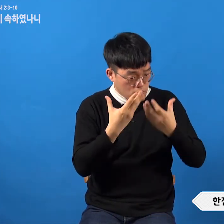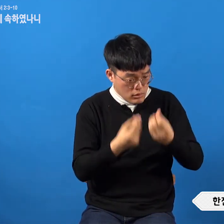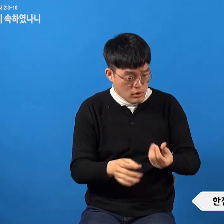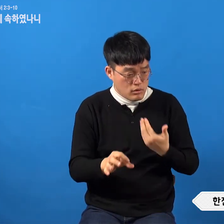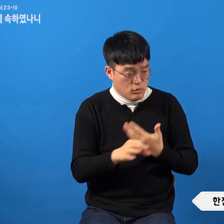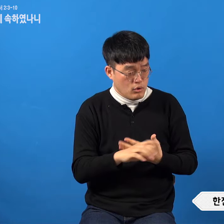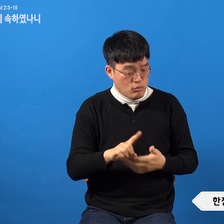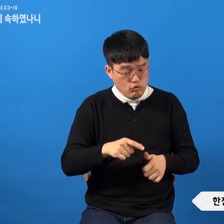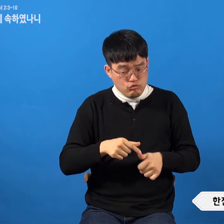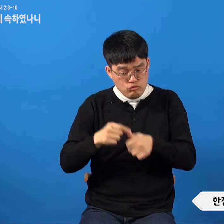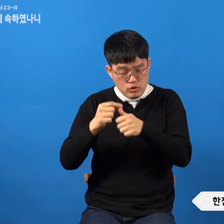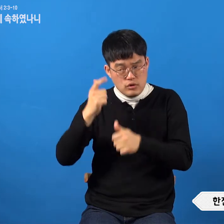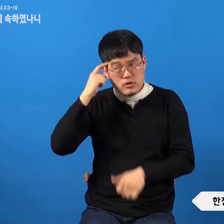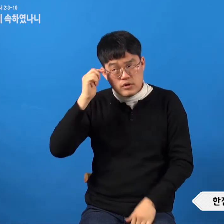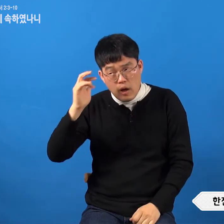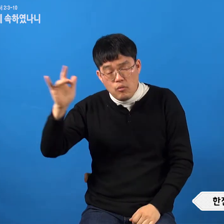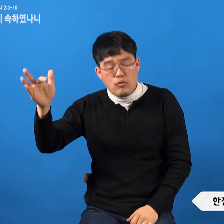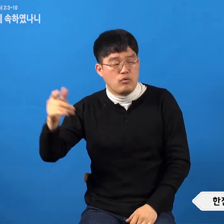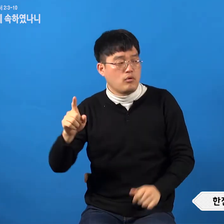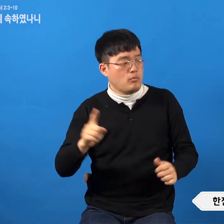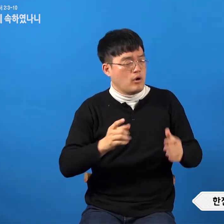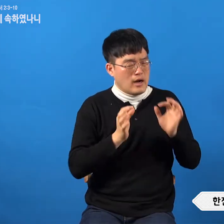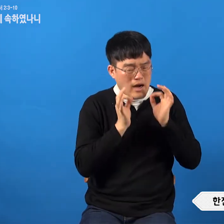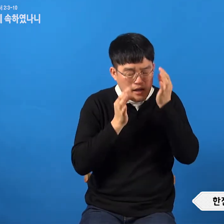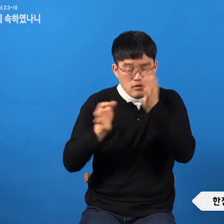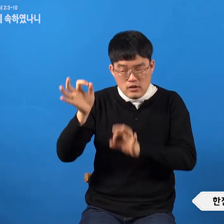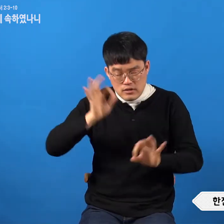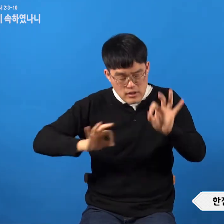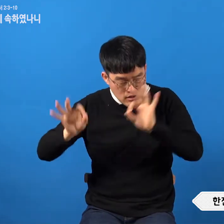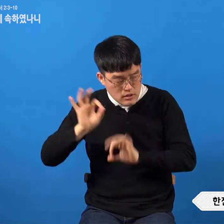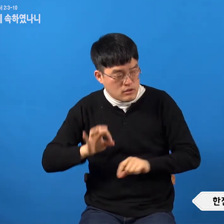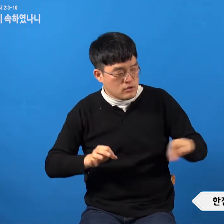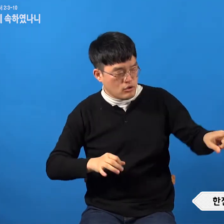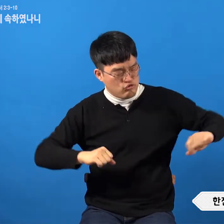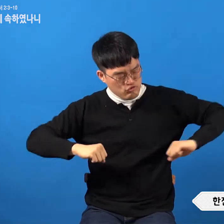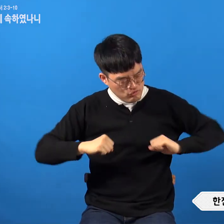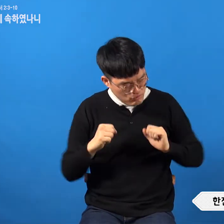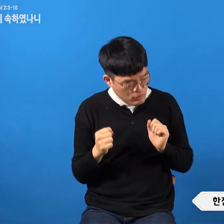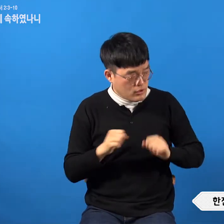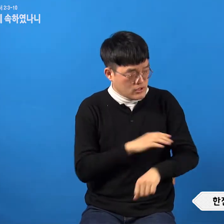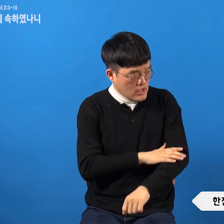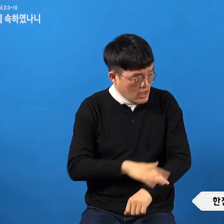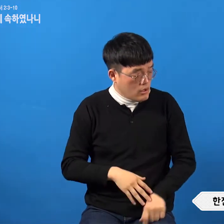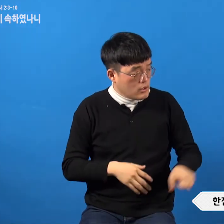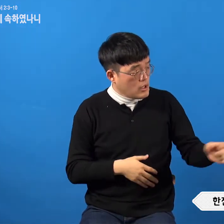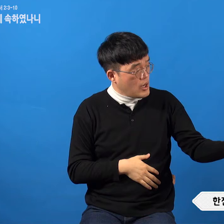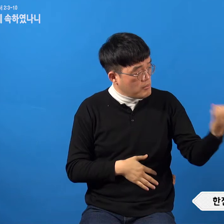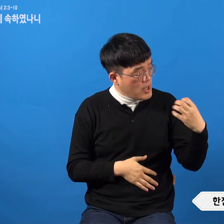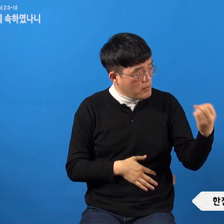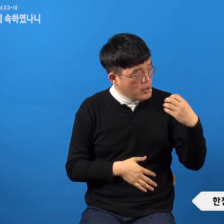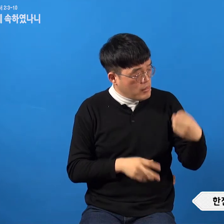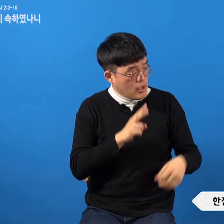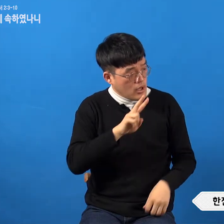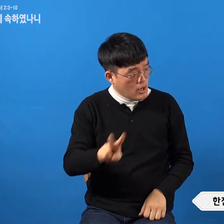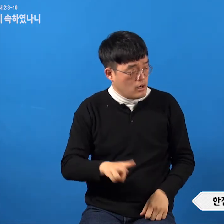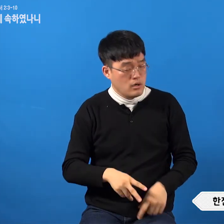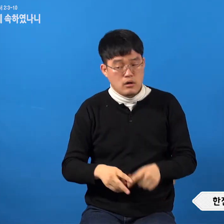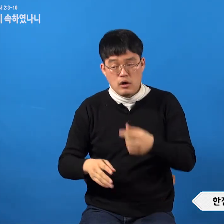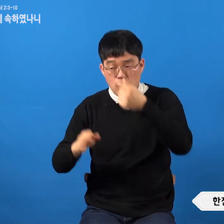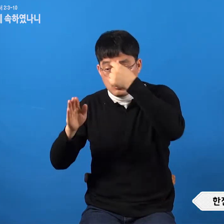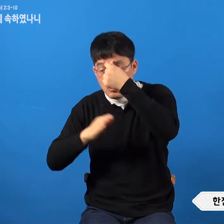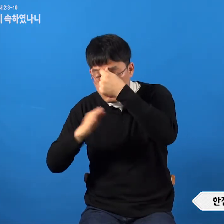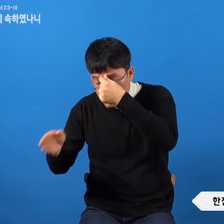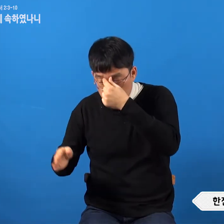구원을 사모했다든지 간절히 찾았다든지 순종을 잘했다든지 그런 얘기를 해야 됩니다. 그래야